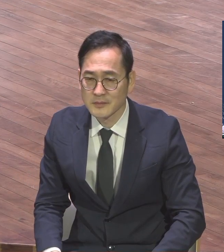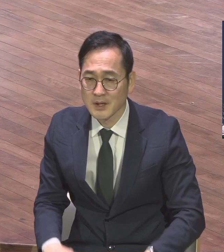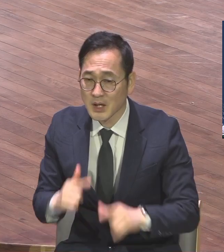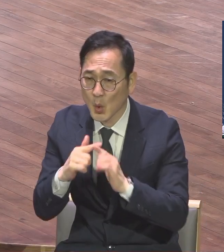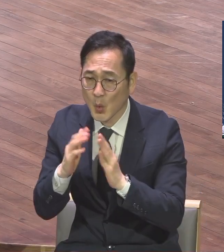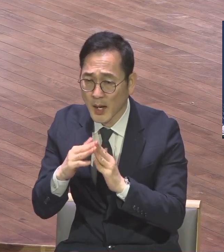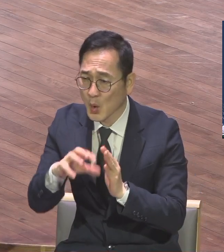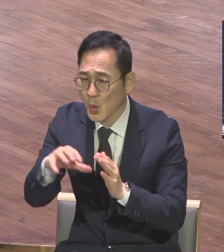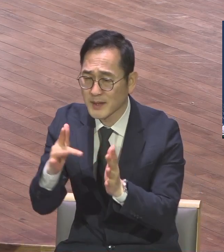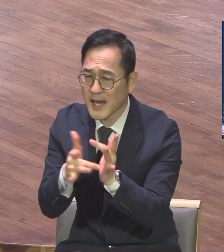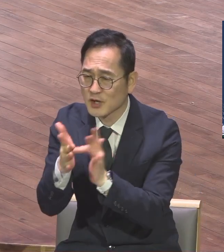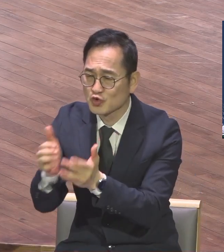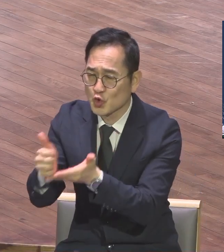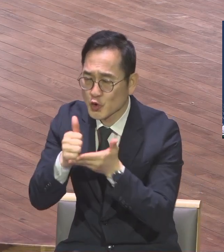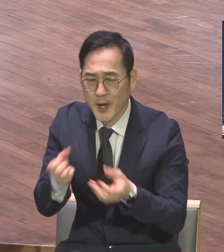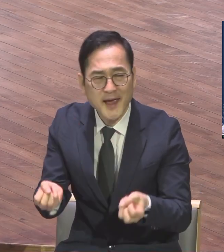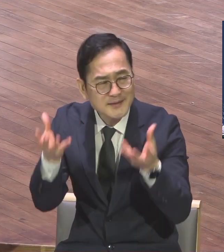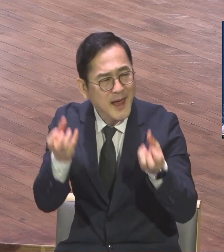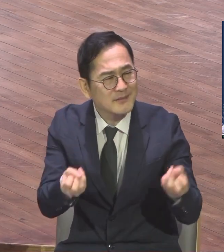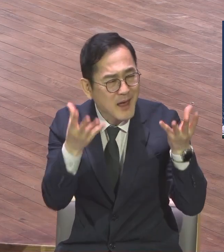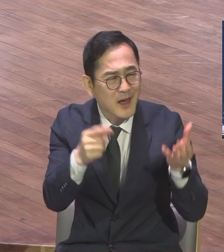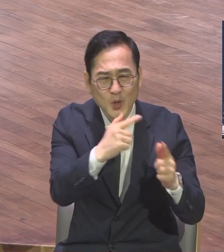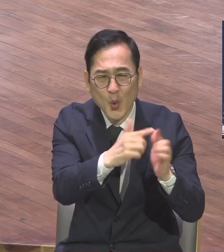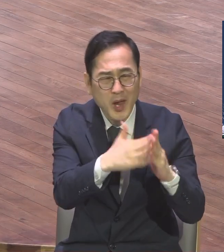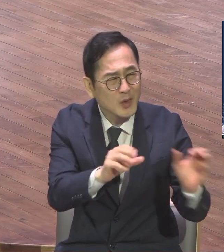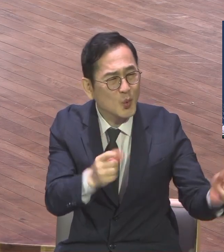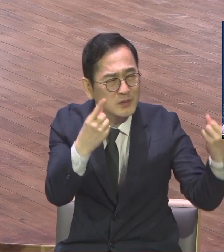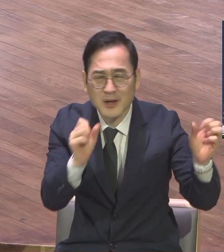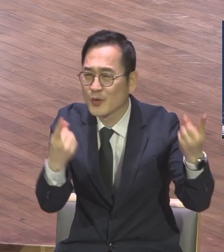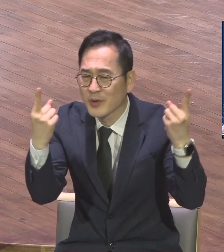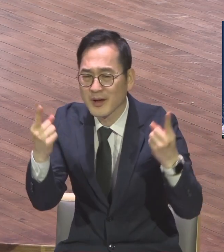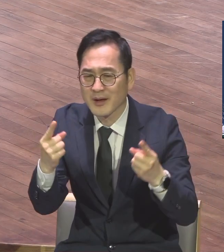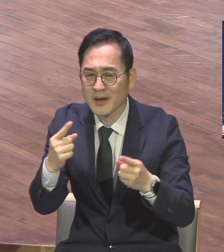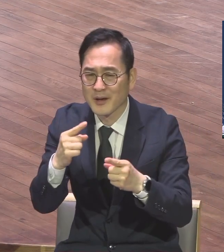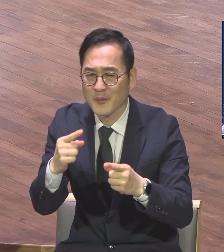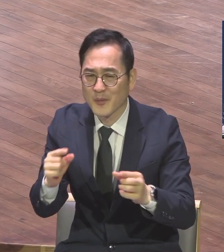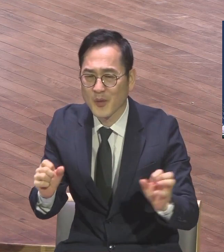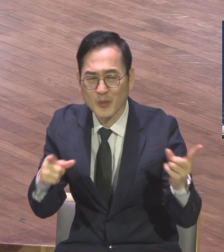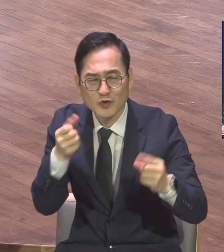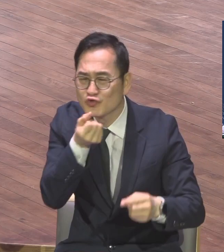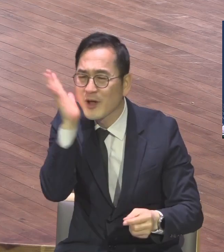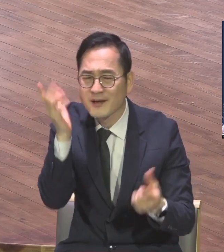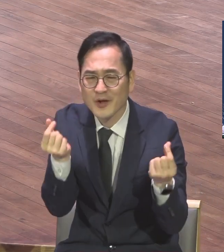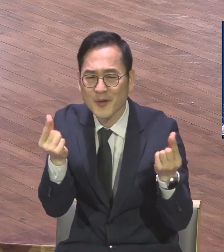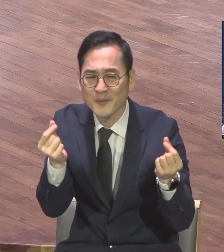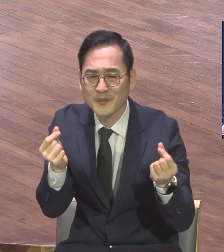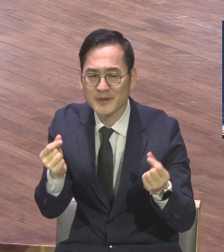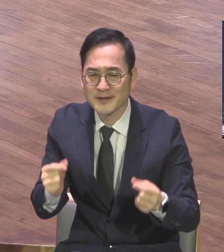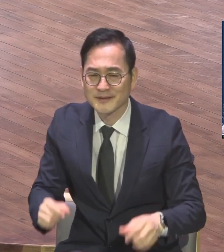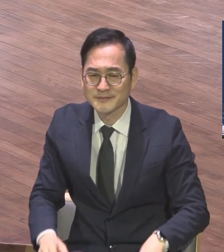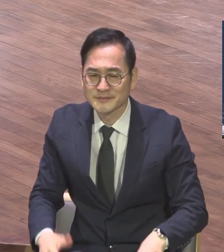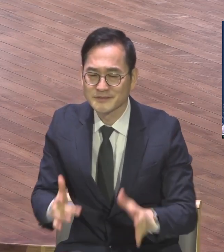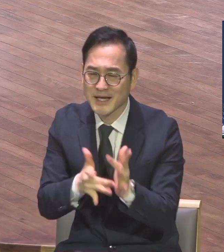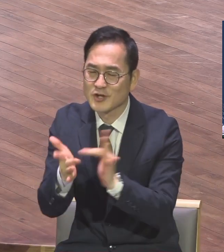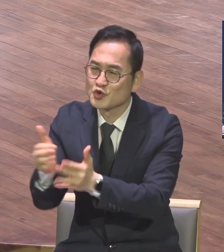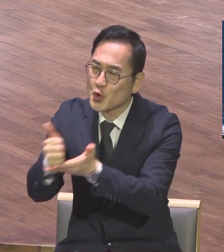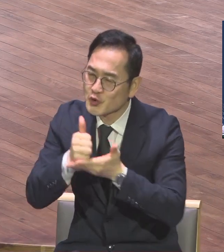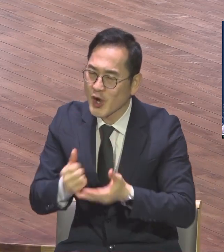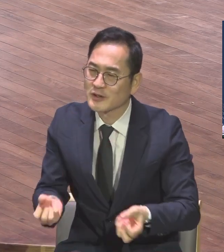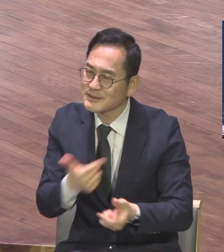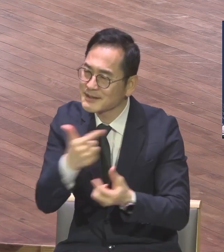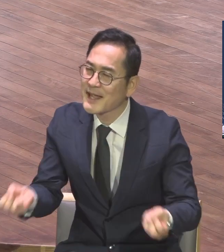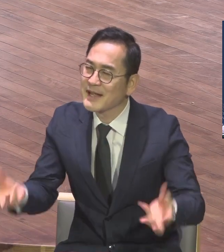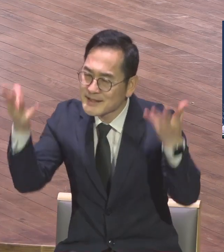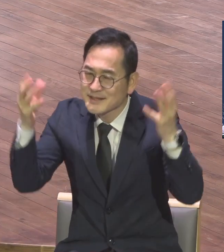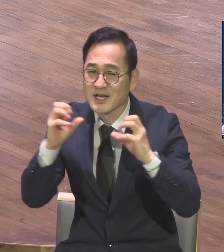그 예수 초청 전도 대잔치 이런 걸 많이 했거든요. 저희도 그렇게 하면서 좀 은혜롭게 목회를 했는데